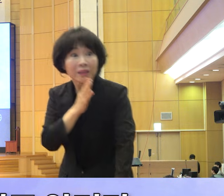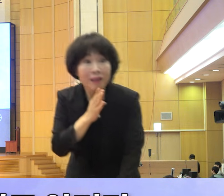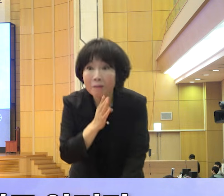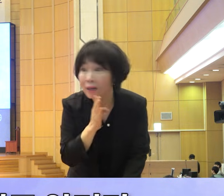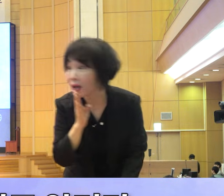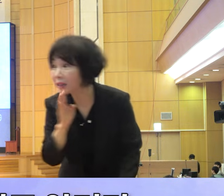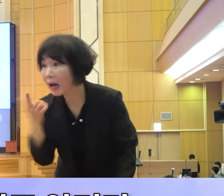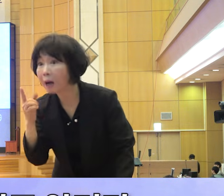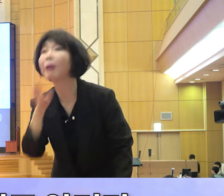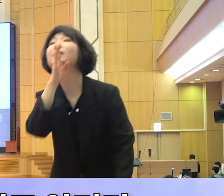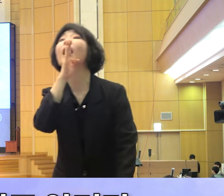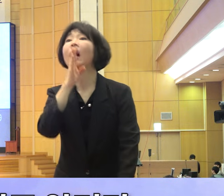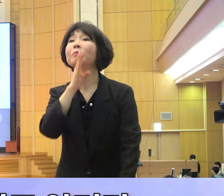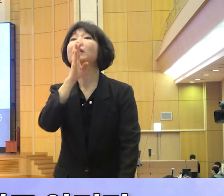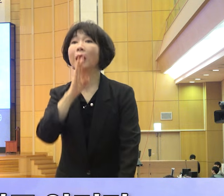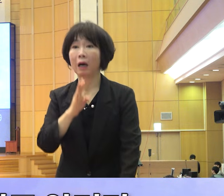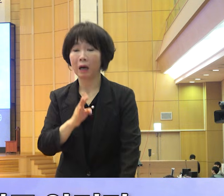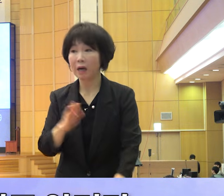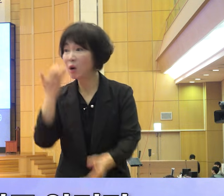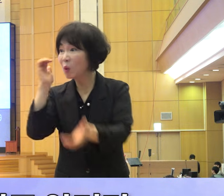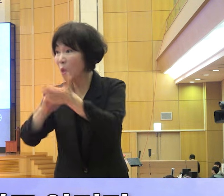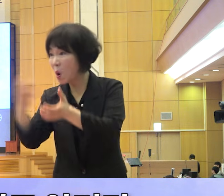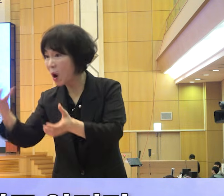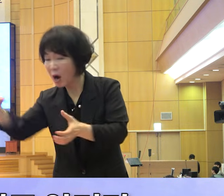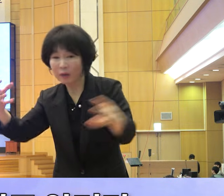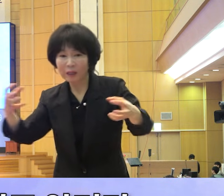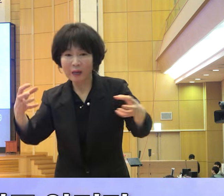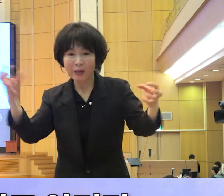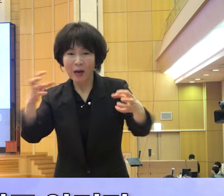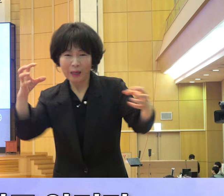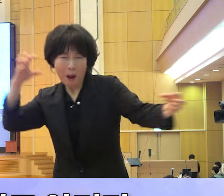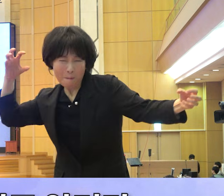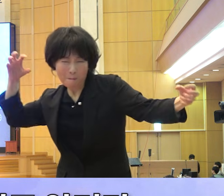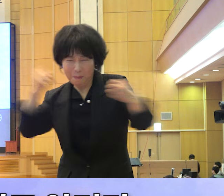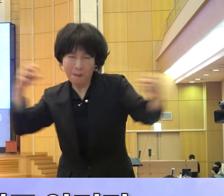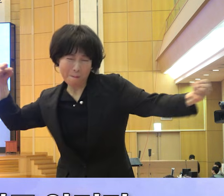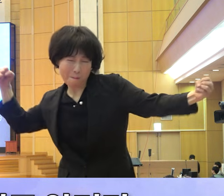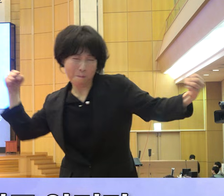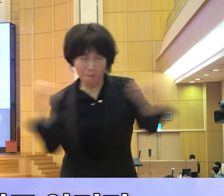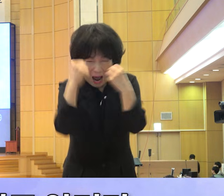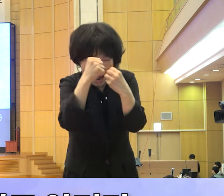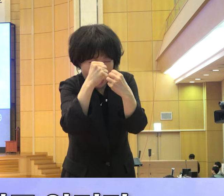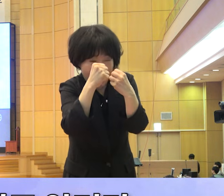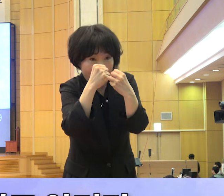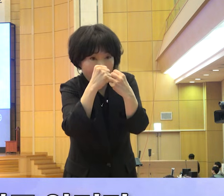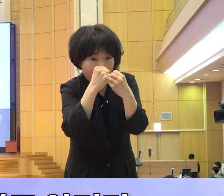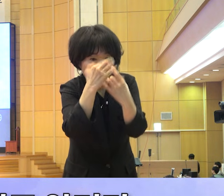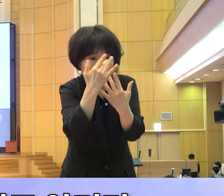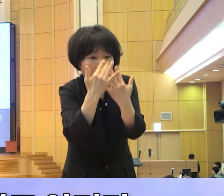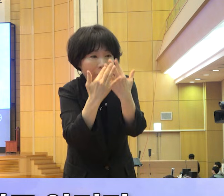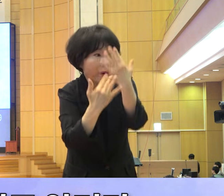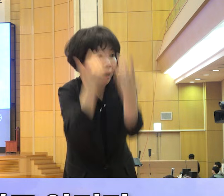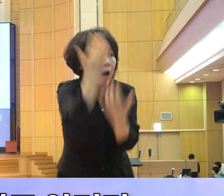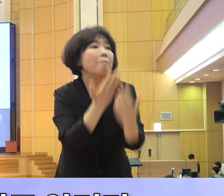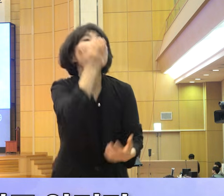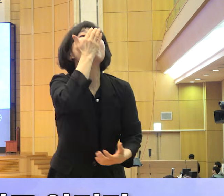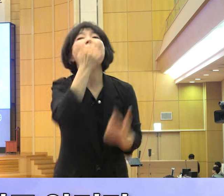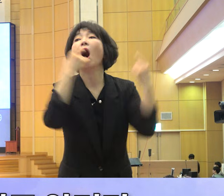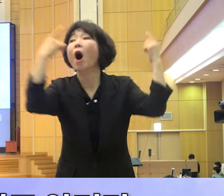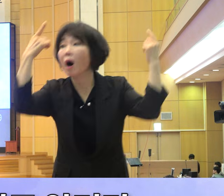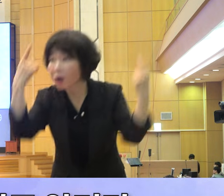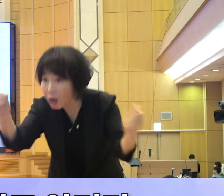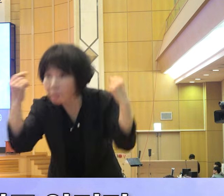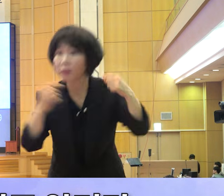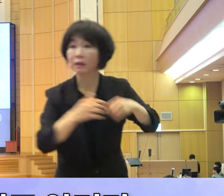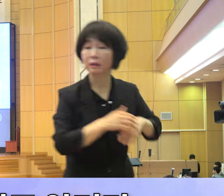나와요. 한 번을 부딪힌다 하더라도 강하게 팍 부딪히면 불이 빵 뜨고 없던 불이 생겨요.